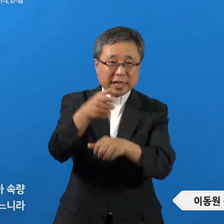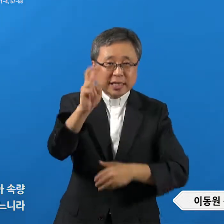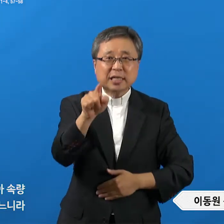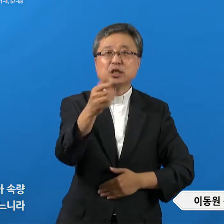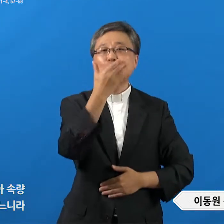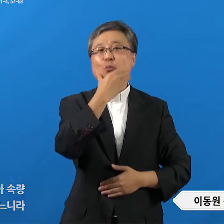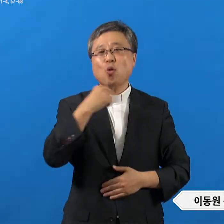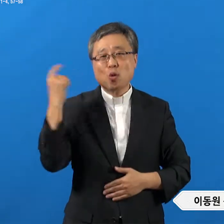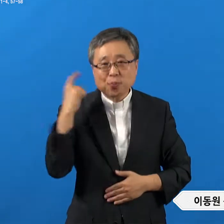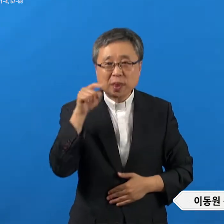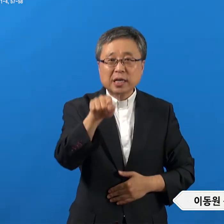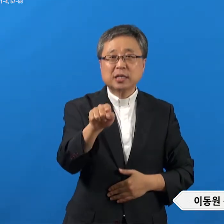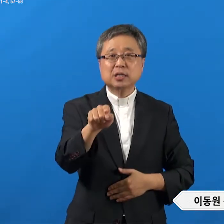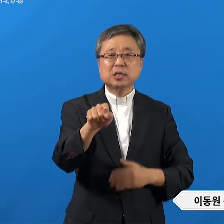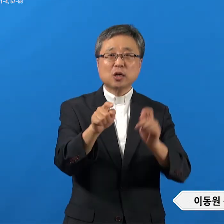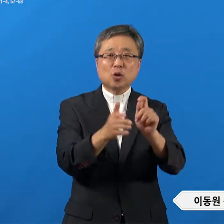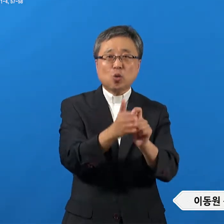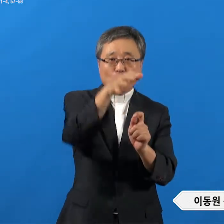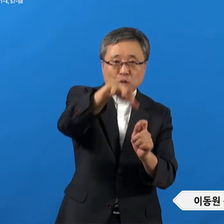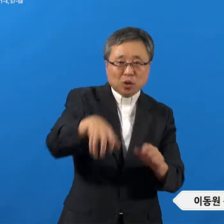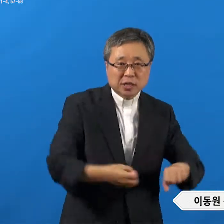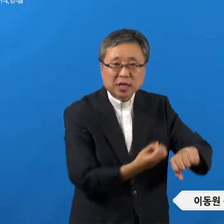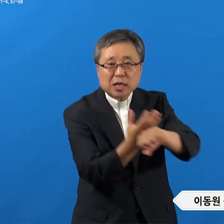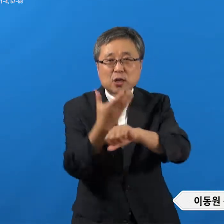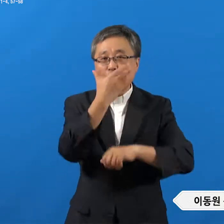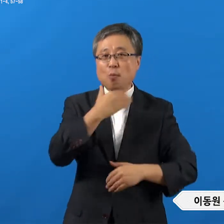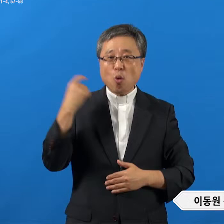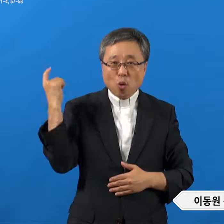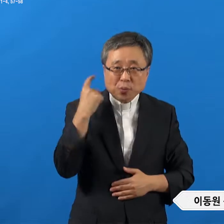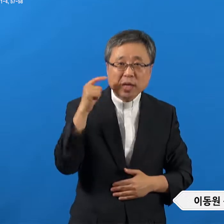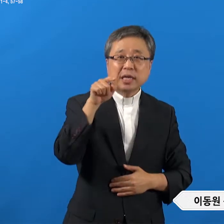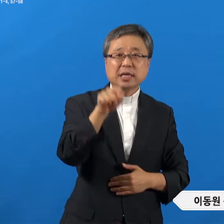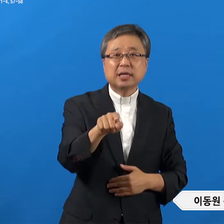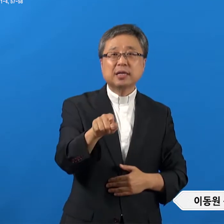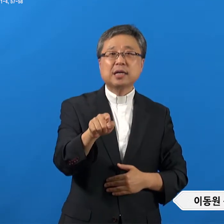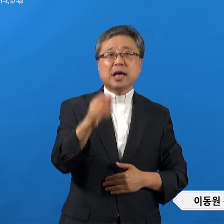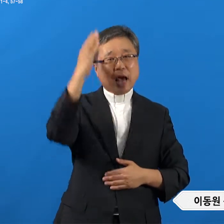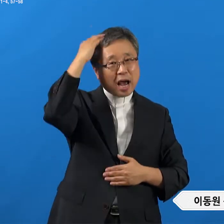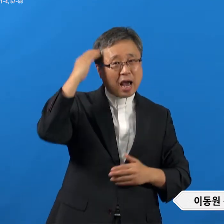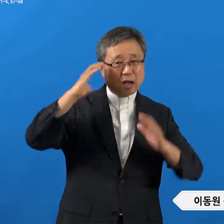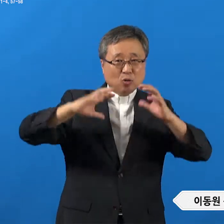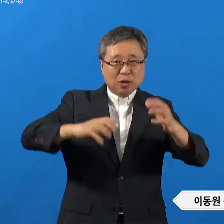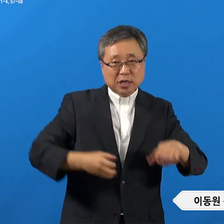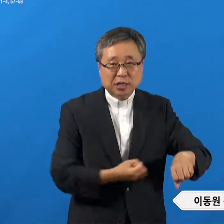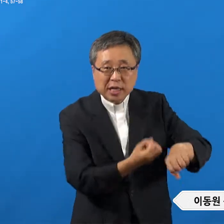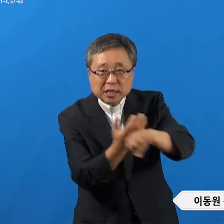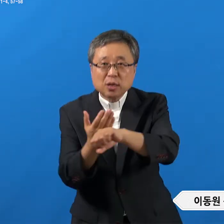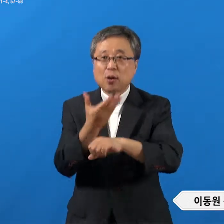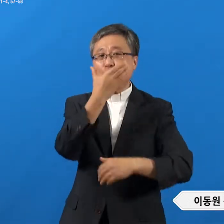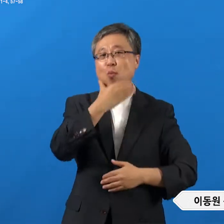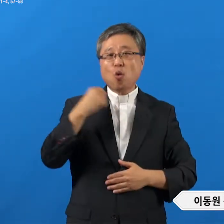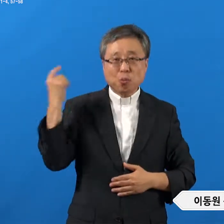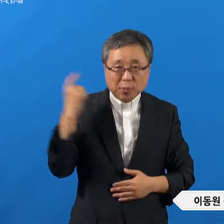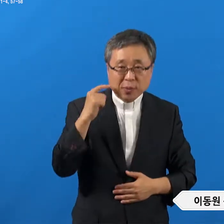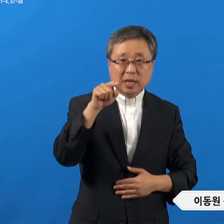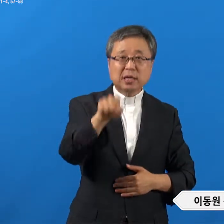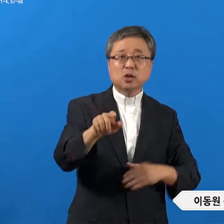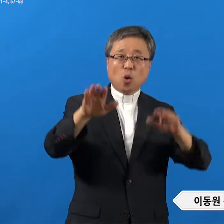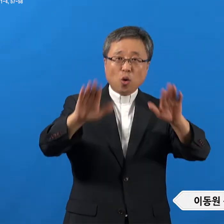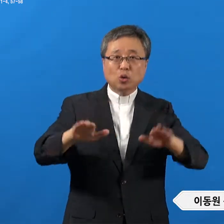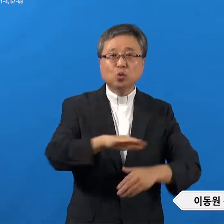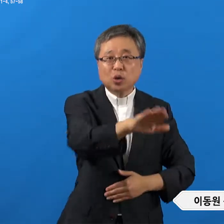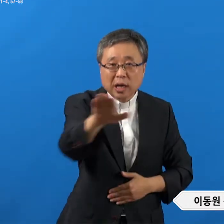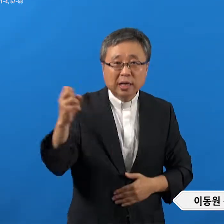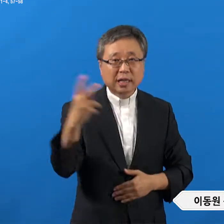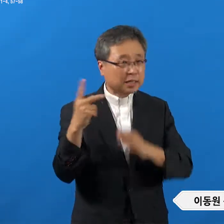이것이 복음입니다. 이것이 고린도에 전해진 복음입니다. 이것이 한국에도 전해진 복음입니다. 이것이 오늘